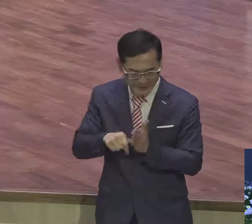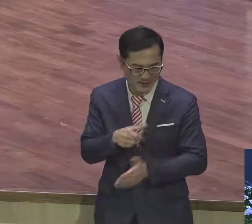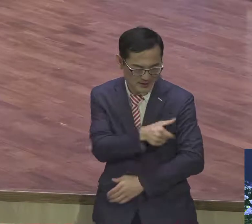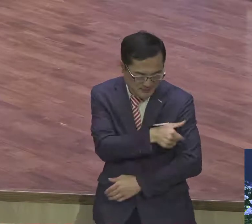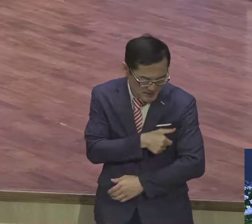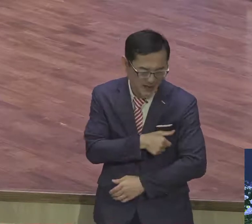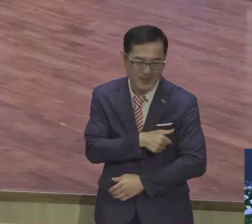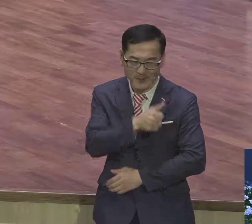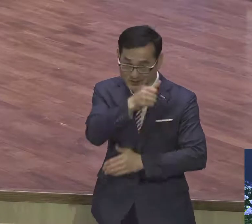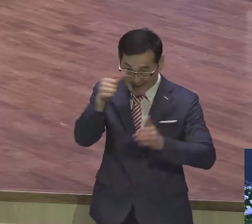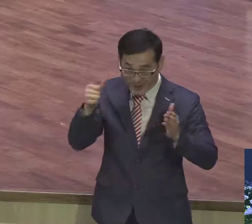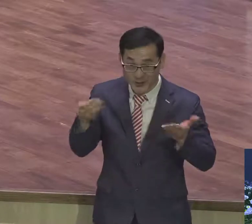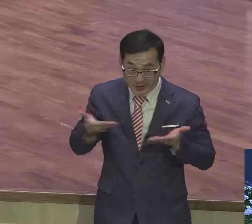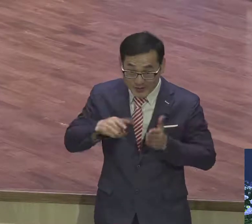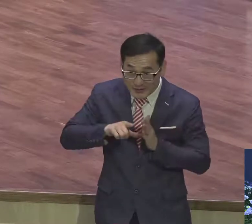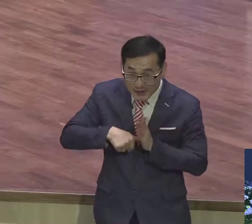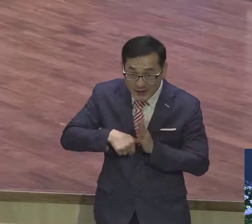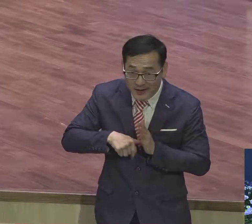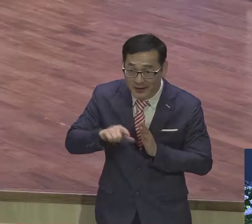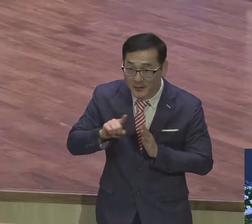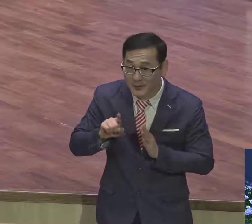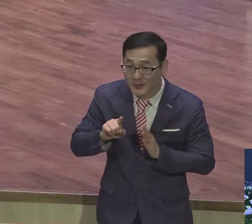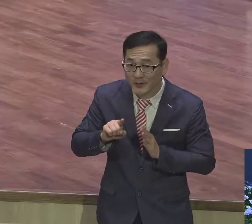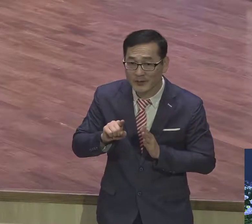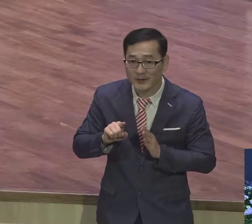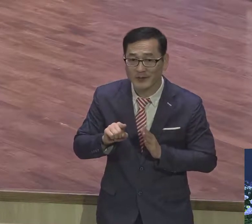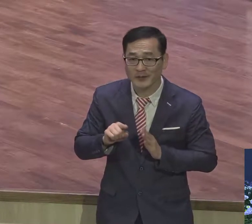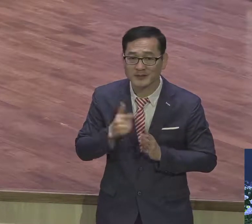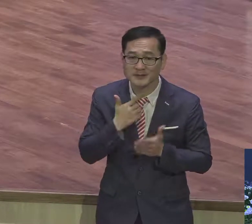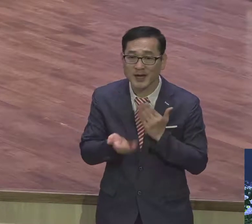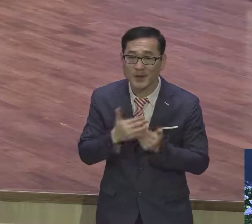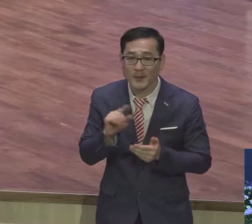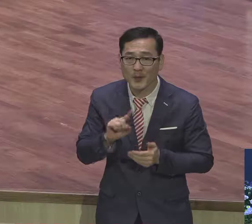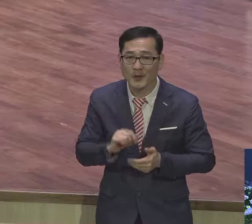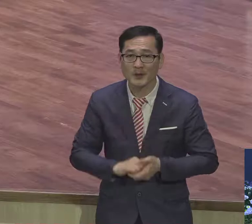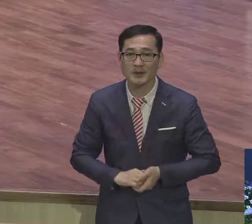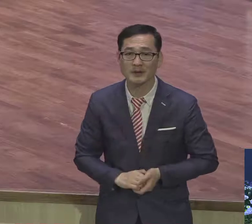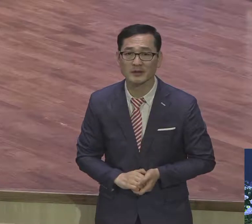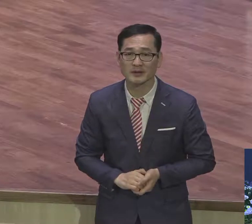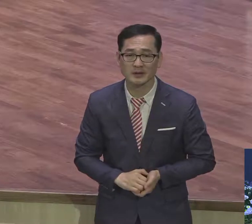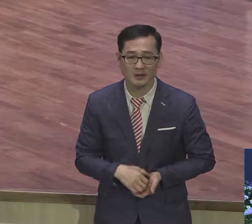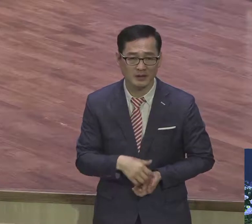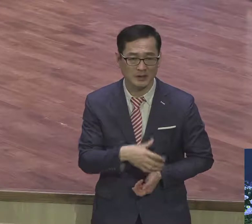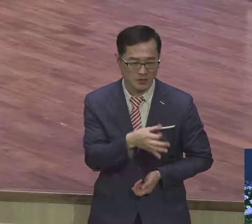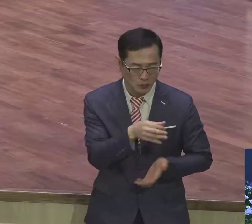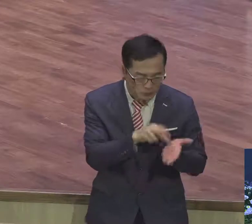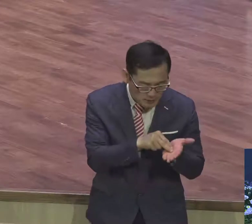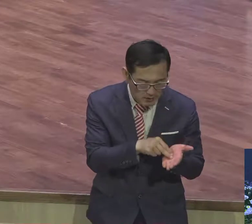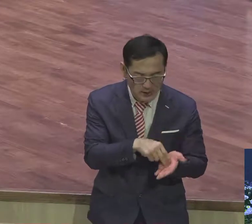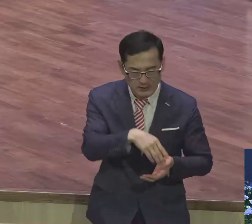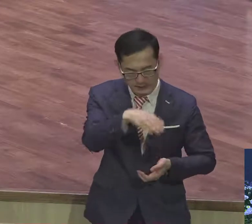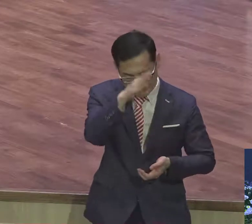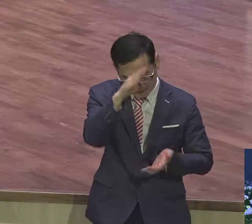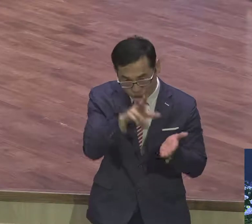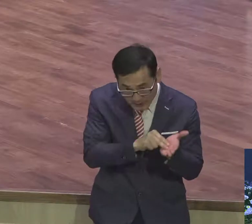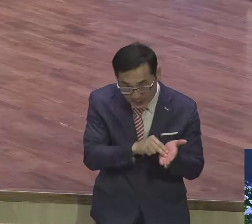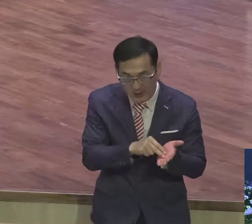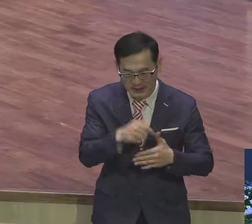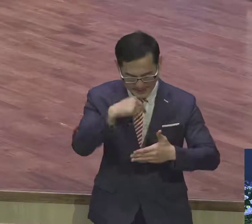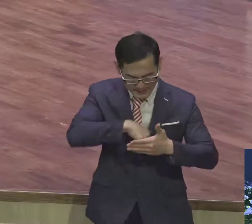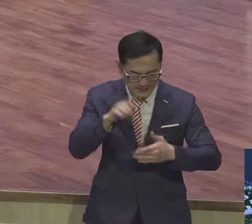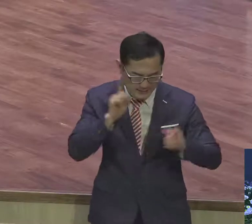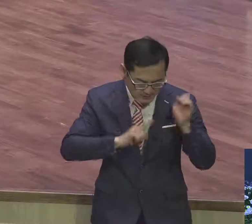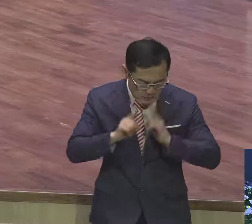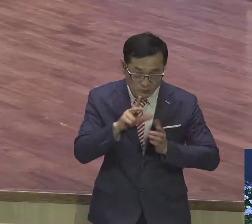평신도 때 체험 한 것이 뭡니까? 아무 그 가난 문제 그 칠병 문제 내 내면의 상처 문제